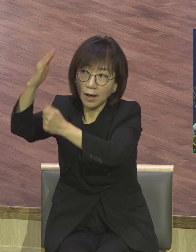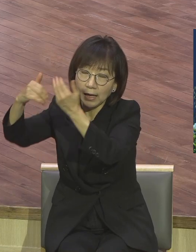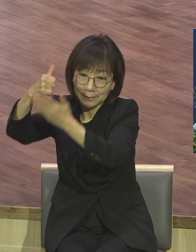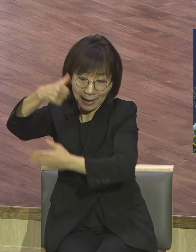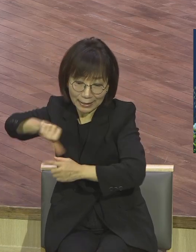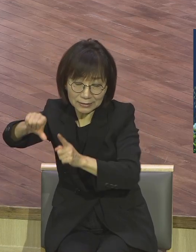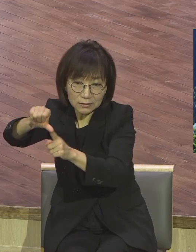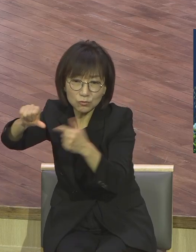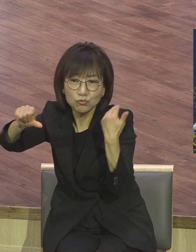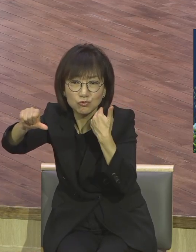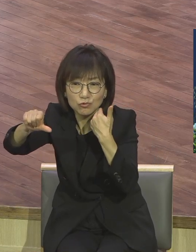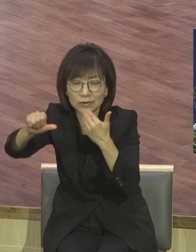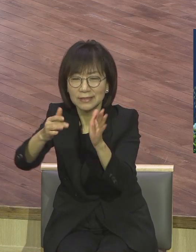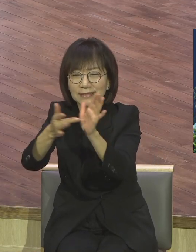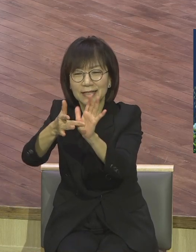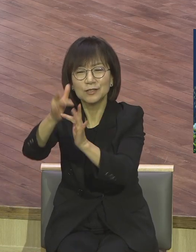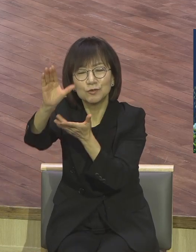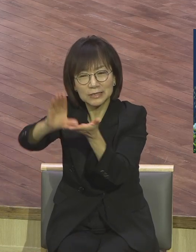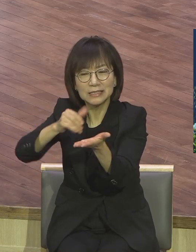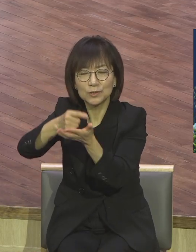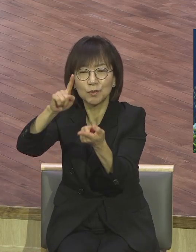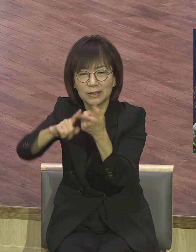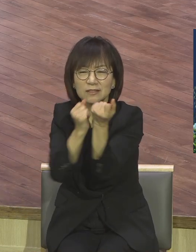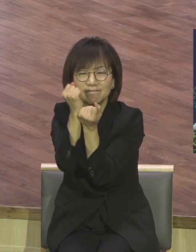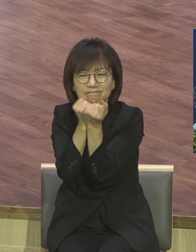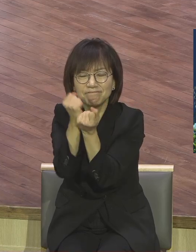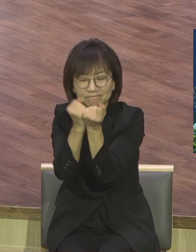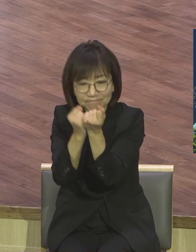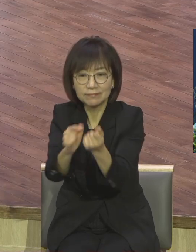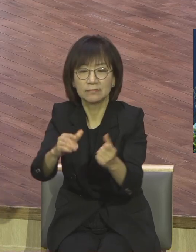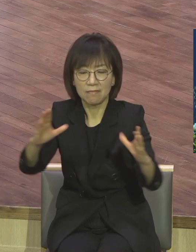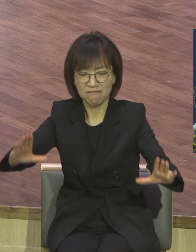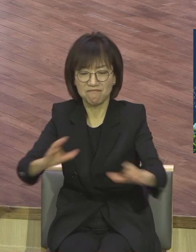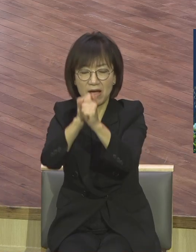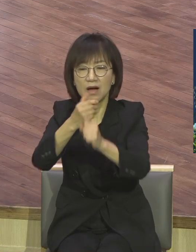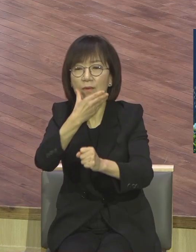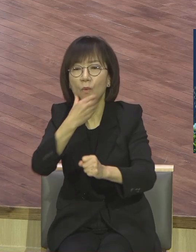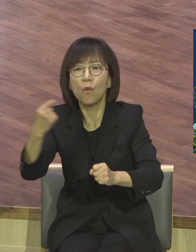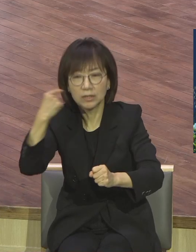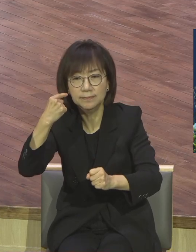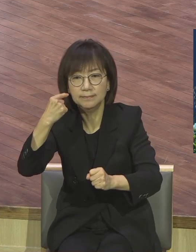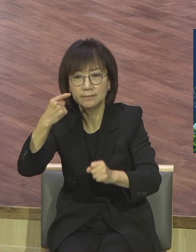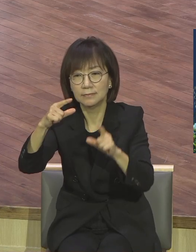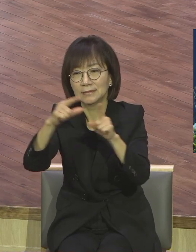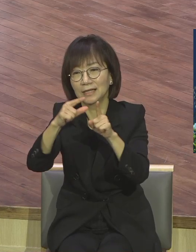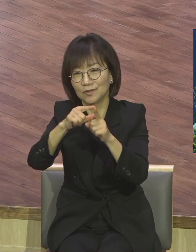아들이 곧 예수 그리스도라는 사실을 강조하고 있습니다.